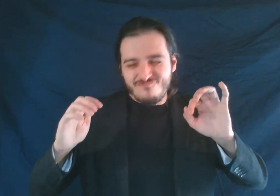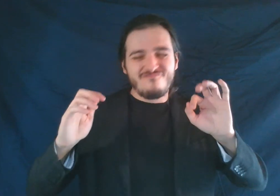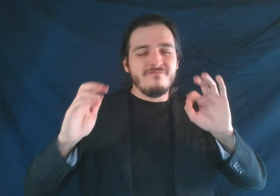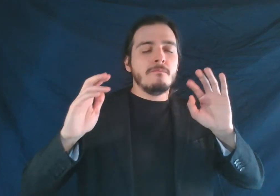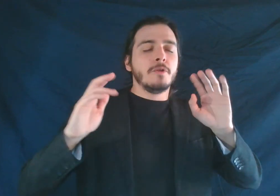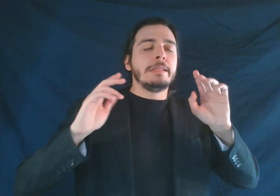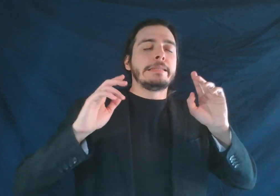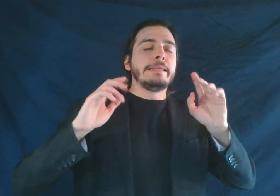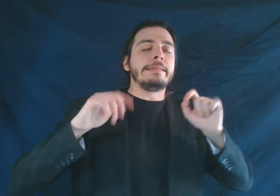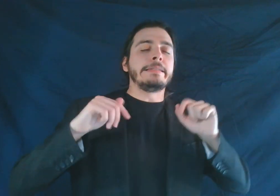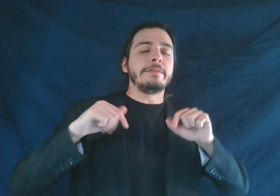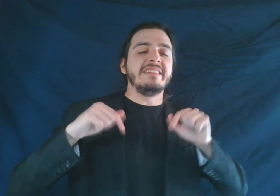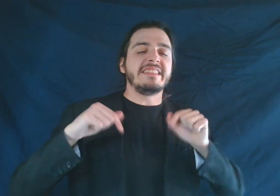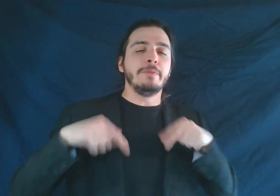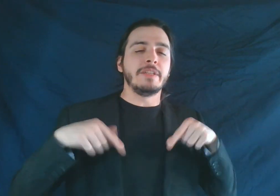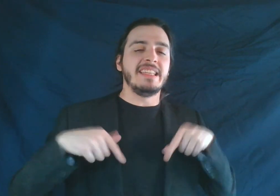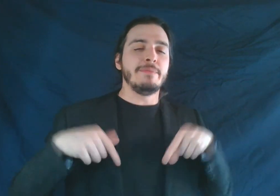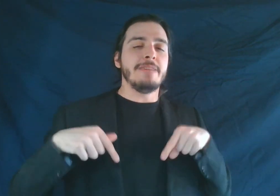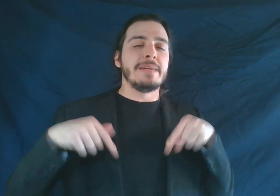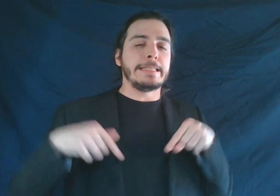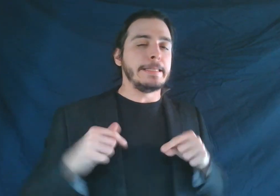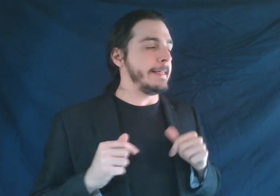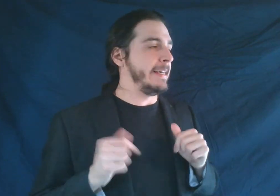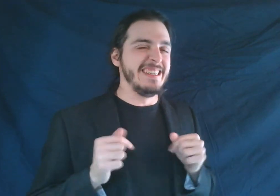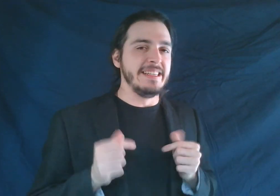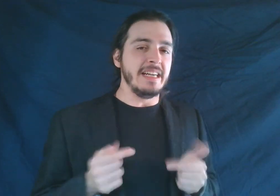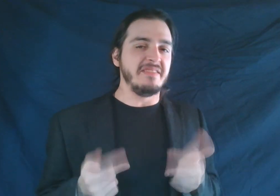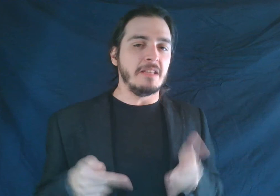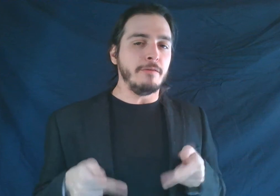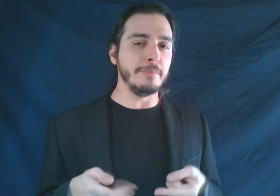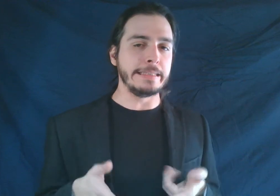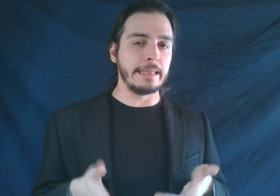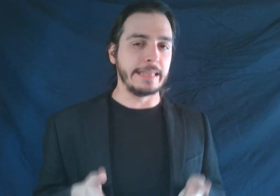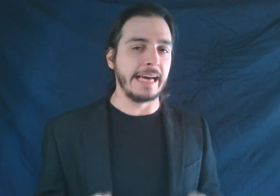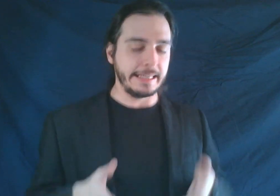Si sente solo il rumore dei miei passi. Avrei dovuto mettere le clarke.